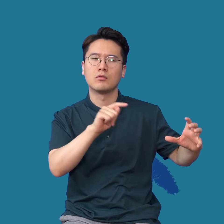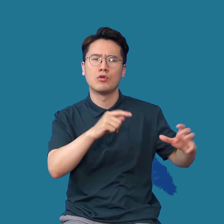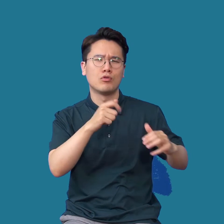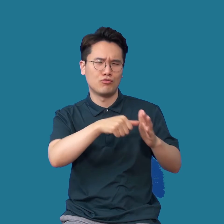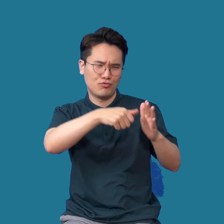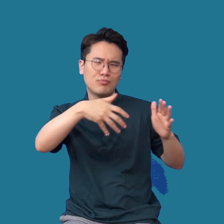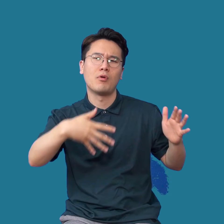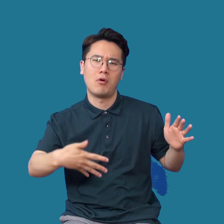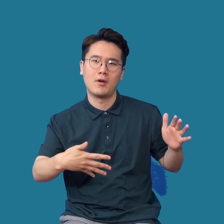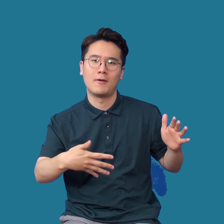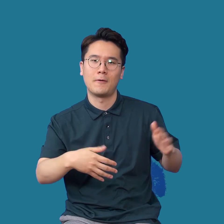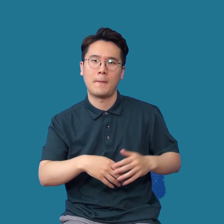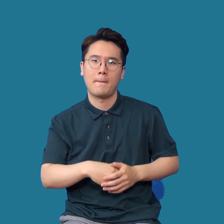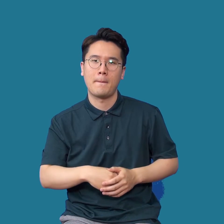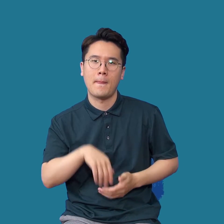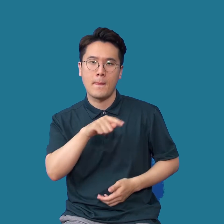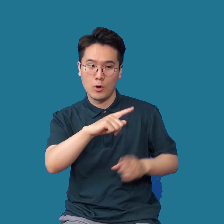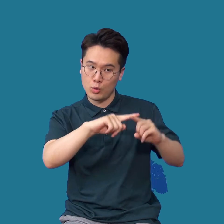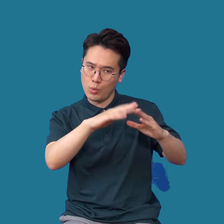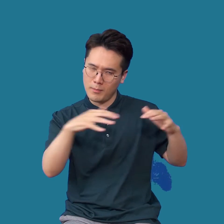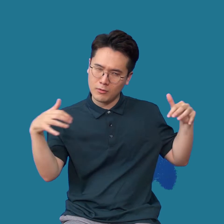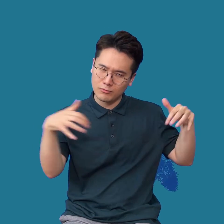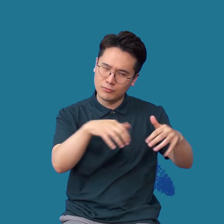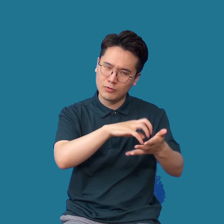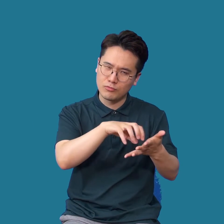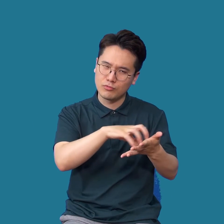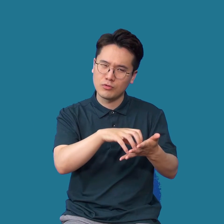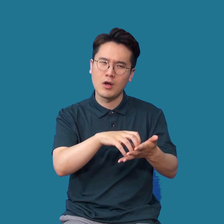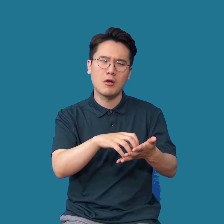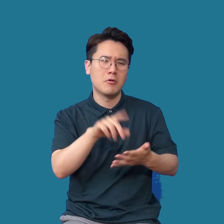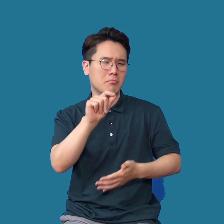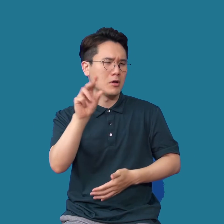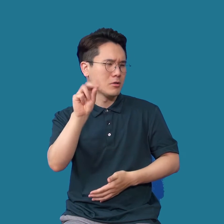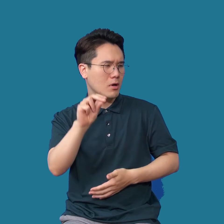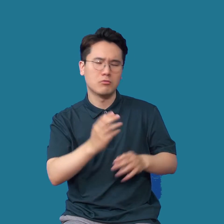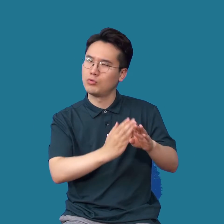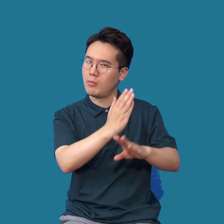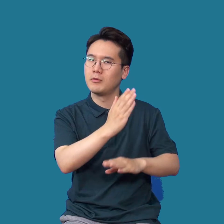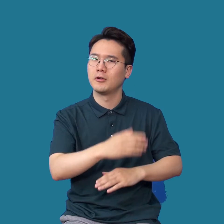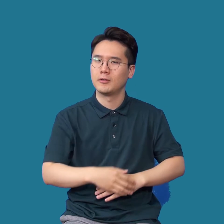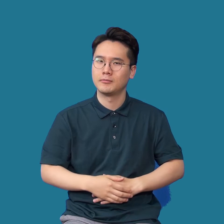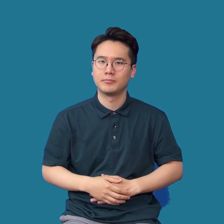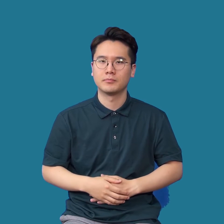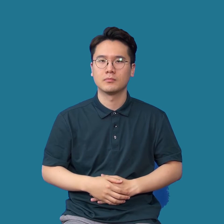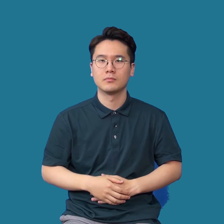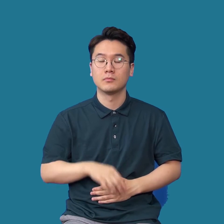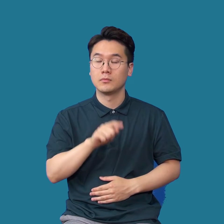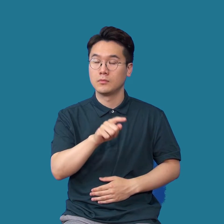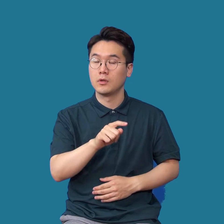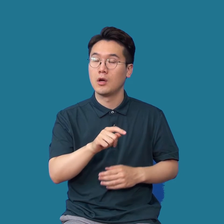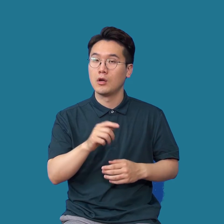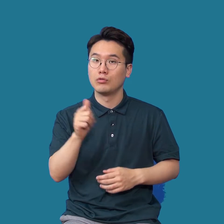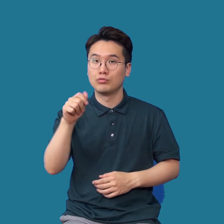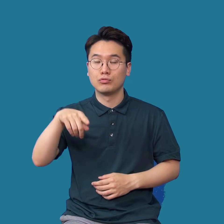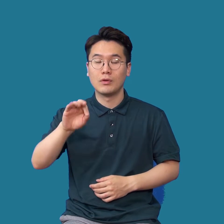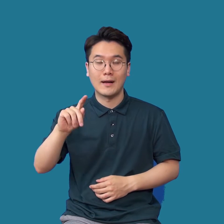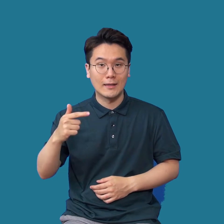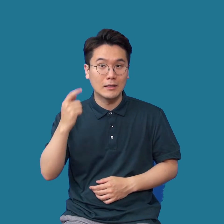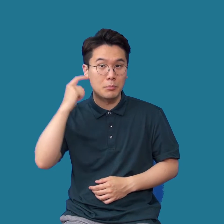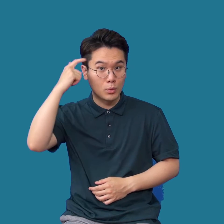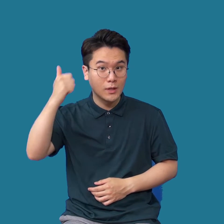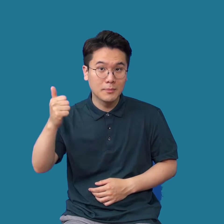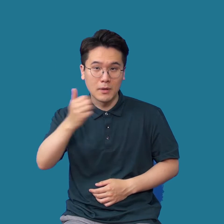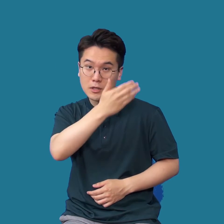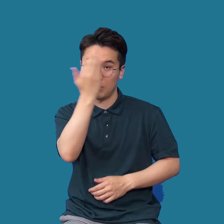성도들이 수만 명 모일 겁니다. 그런데 그 목사님 젊을 때는 편두통으로 고생을 많이